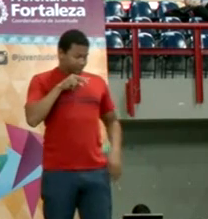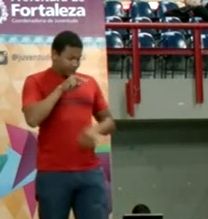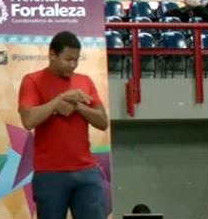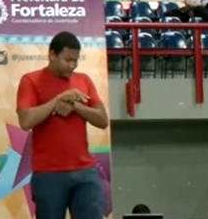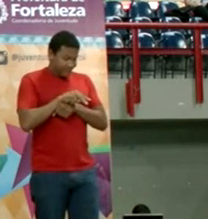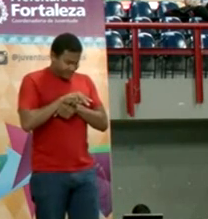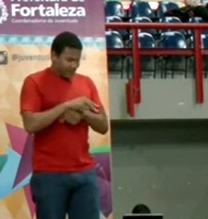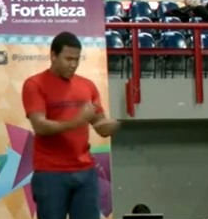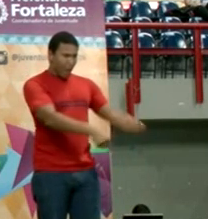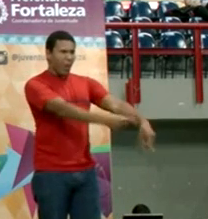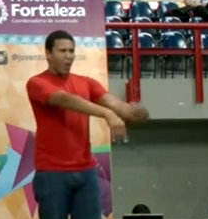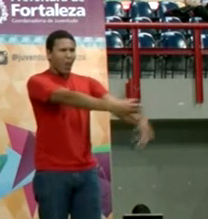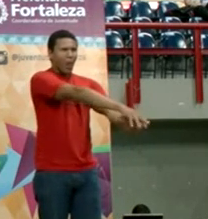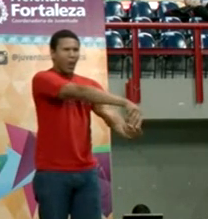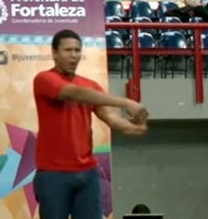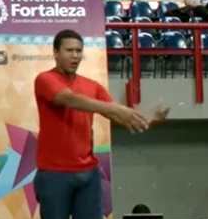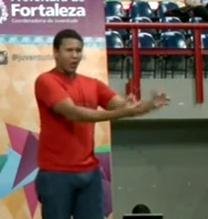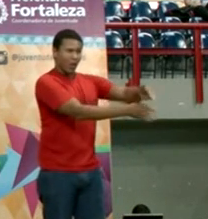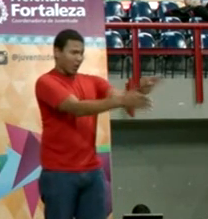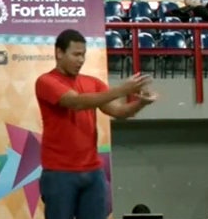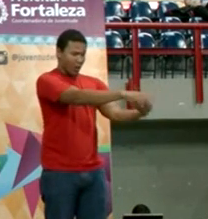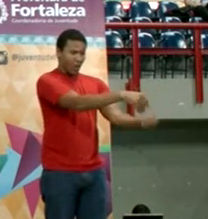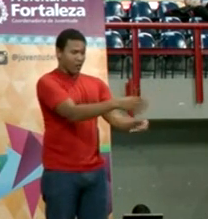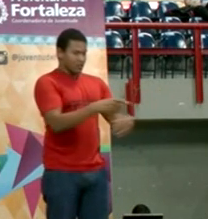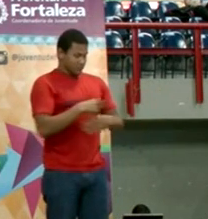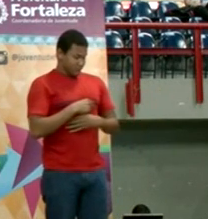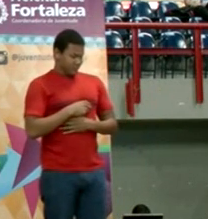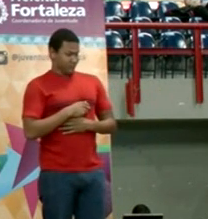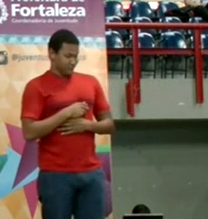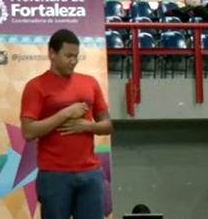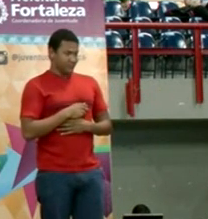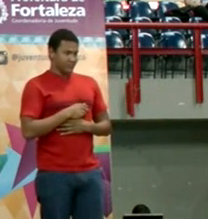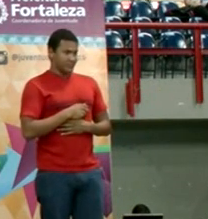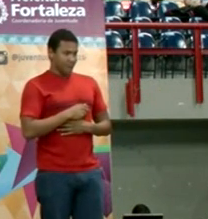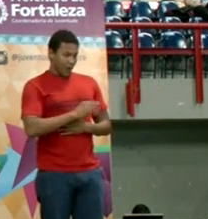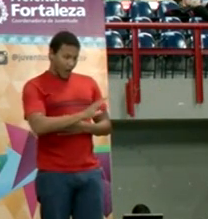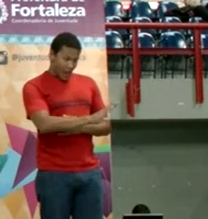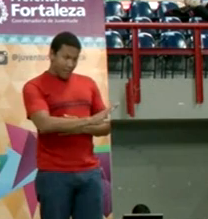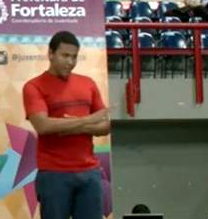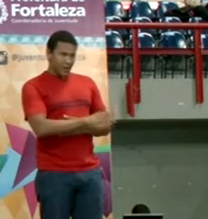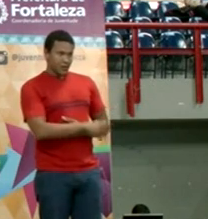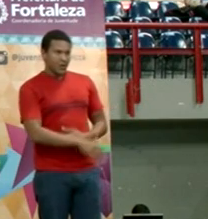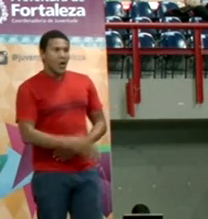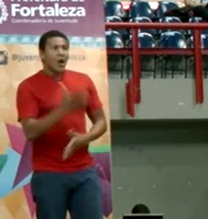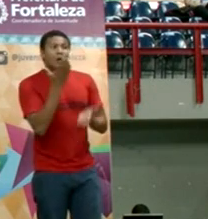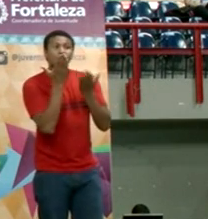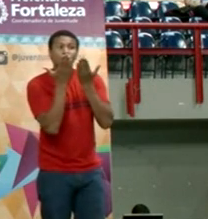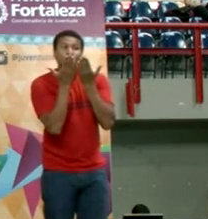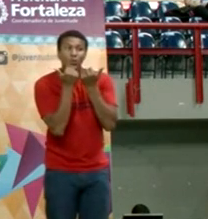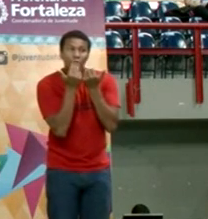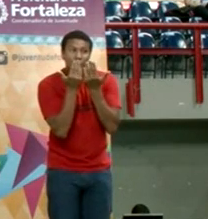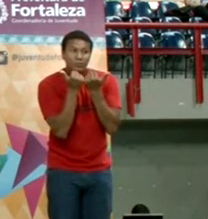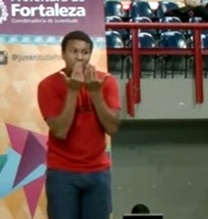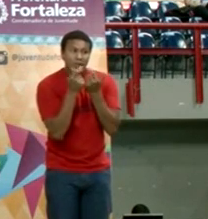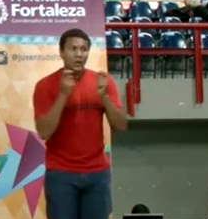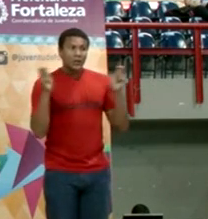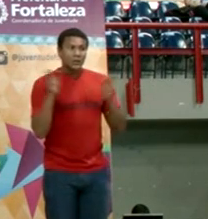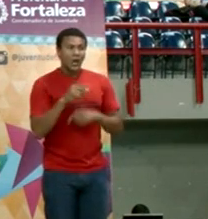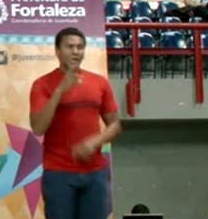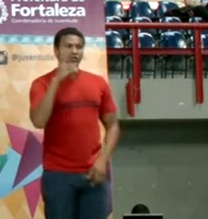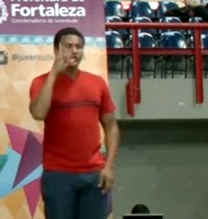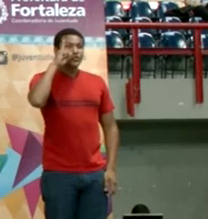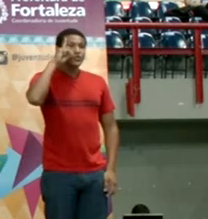território americano. Os americanos criaram uma solução para as trincheiras. Criaram uma comida que pode passar